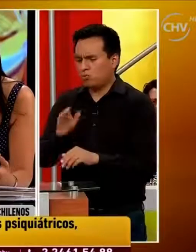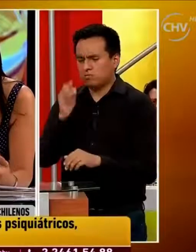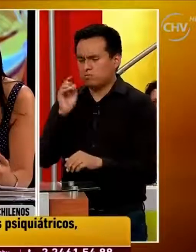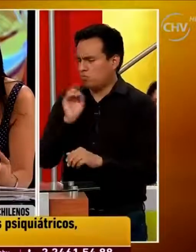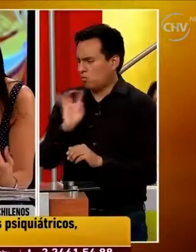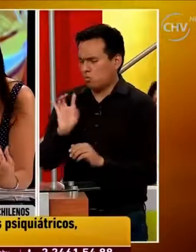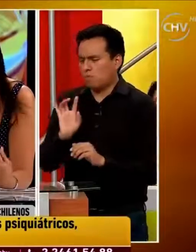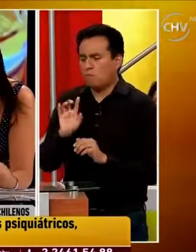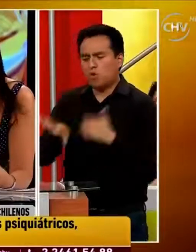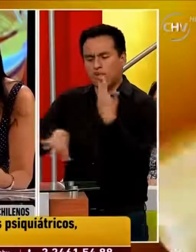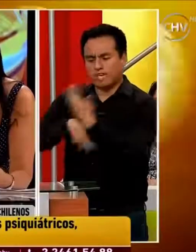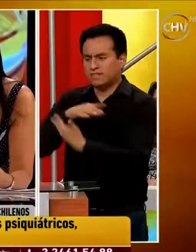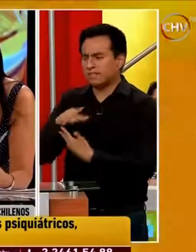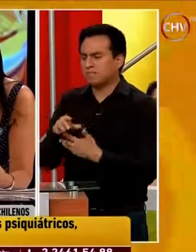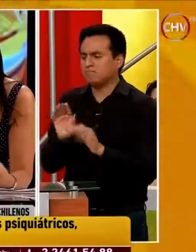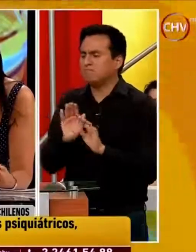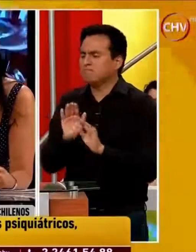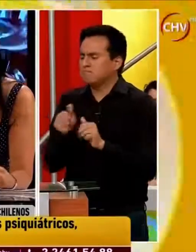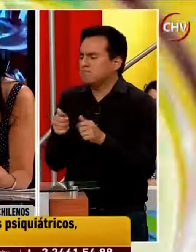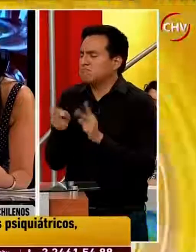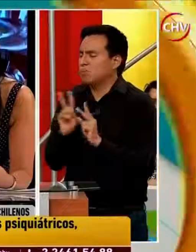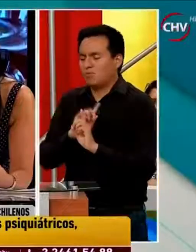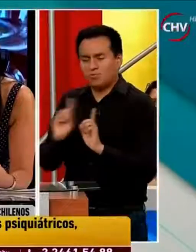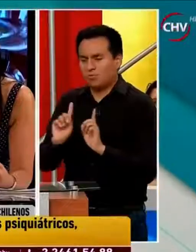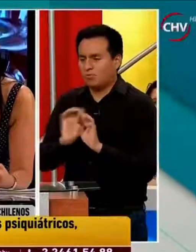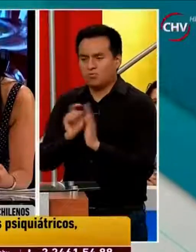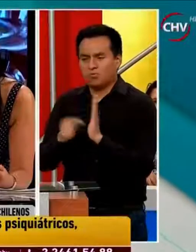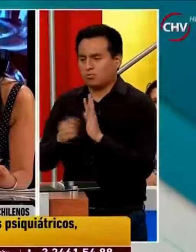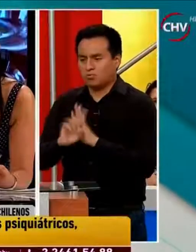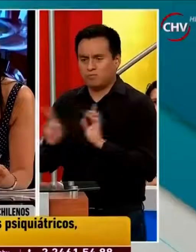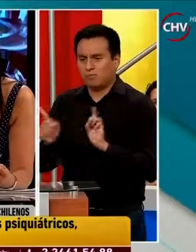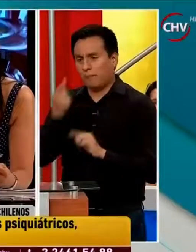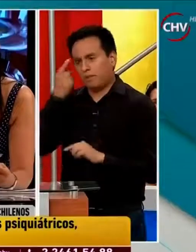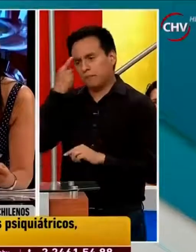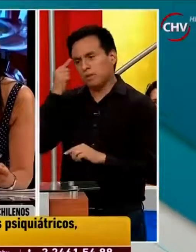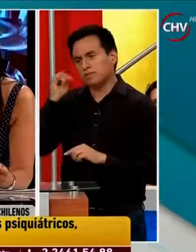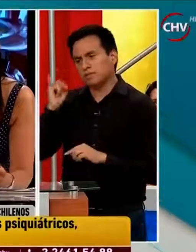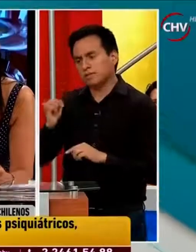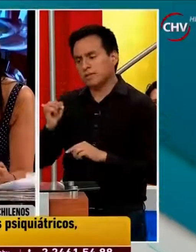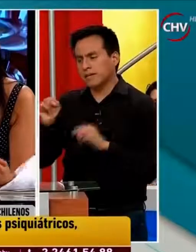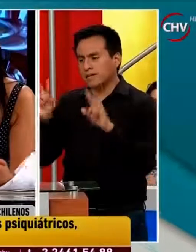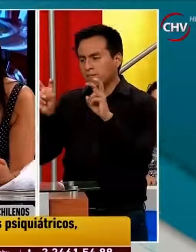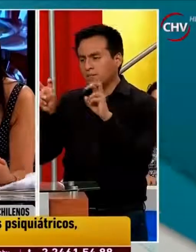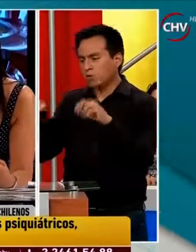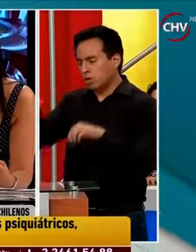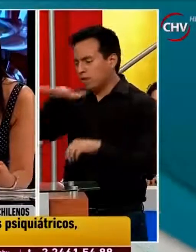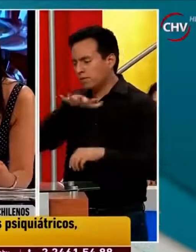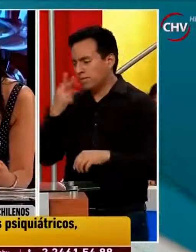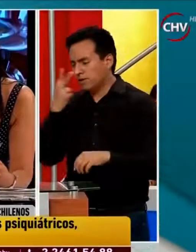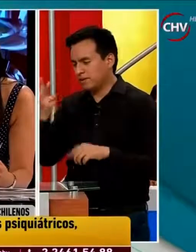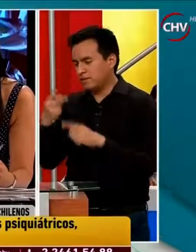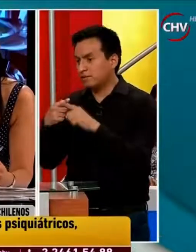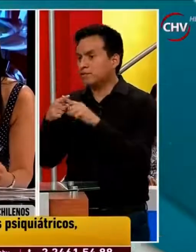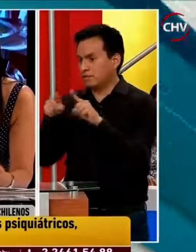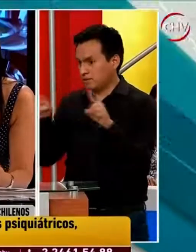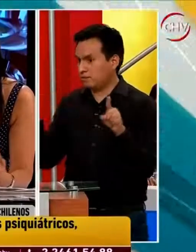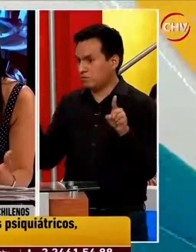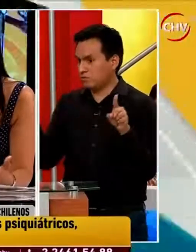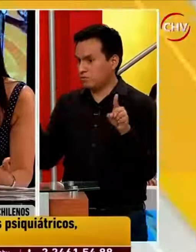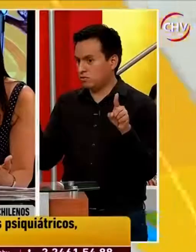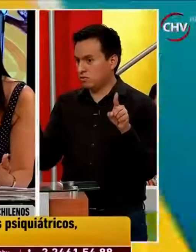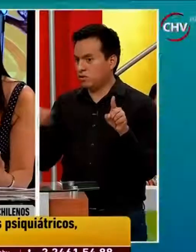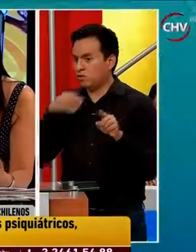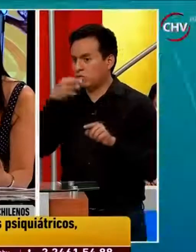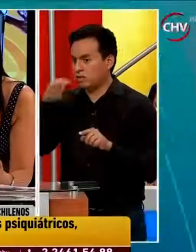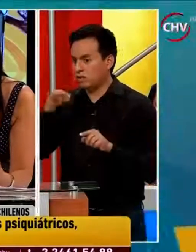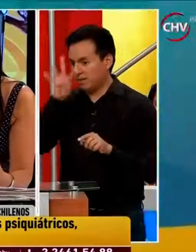Creo que la violencia jamás se justifica bajo ningún punto. Pero sí, el panorama parece bastante distinto de si lo cuesta usted o si